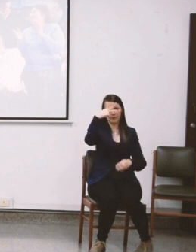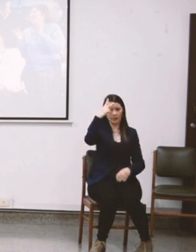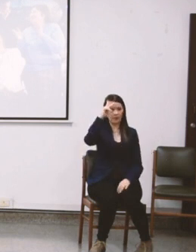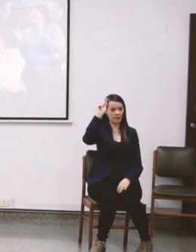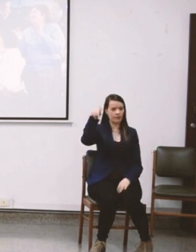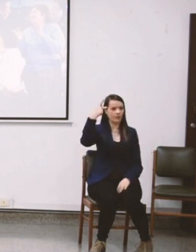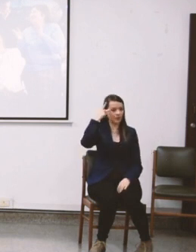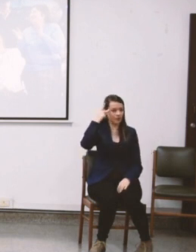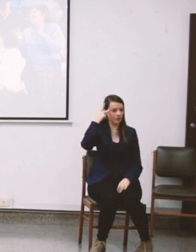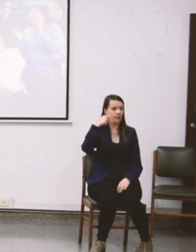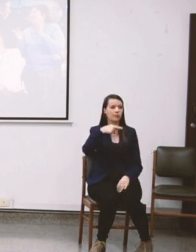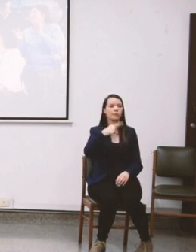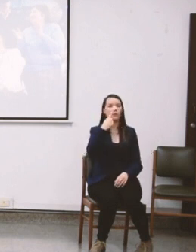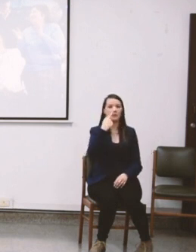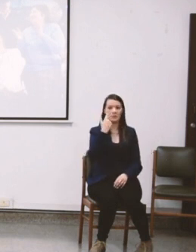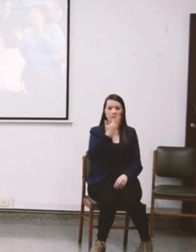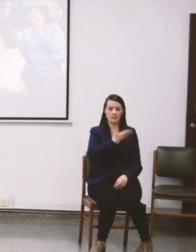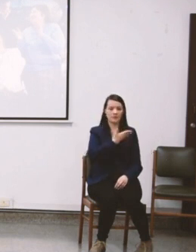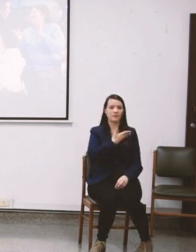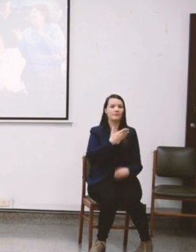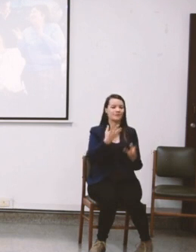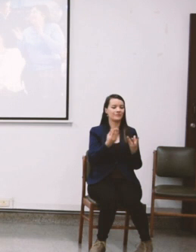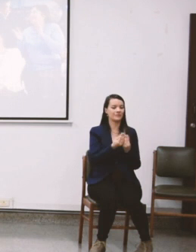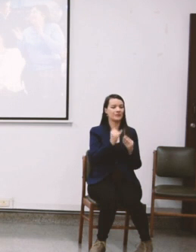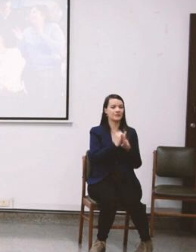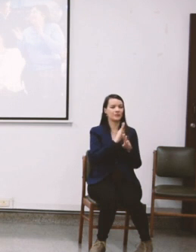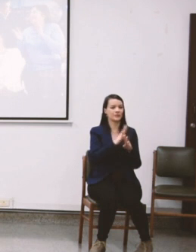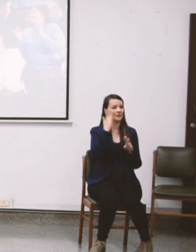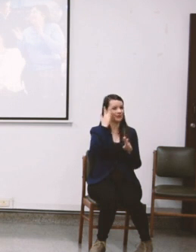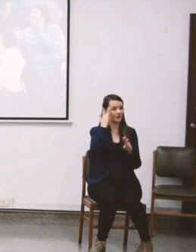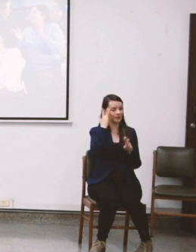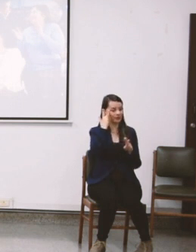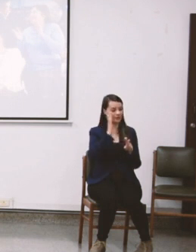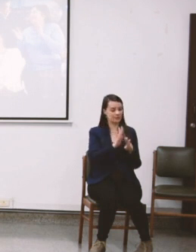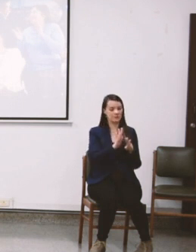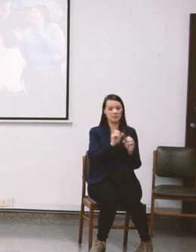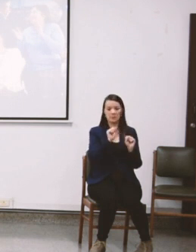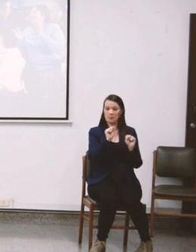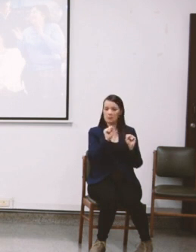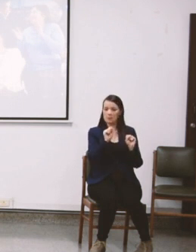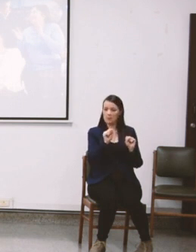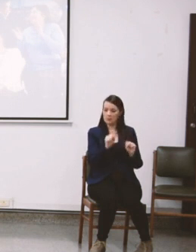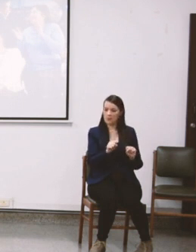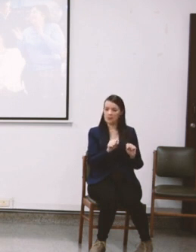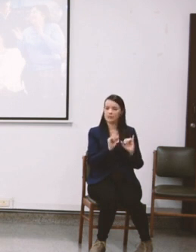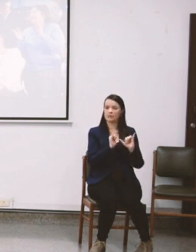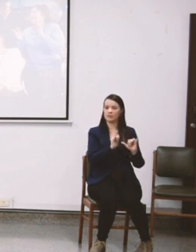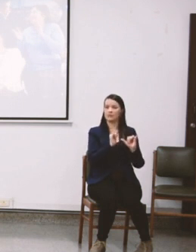ver con padres y madres de personas con síndrome de Down, que podemos tener una particularidad que es